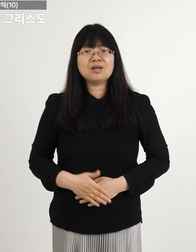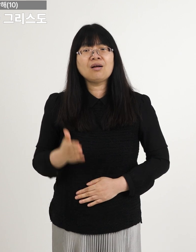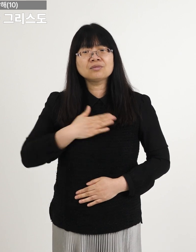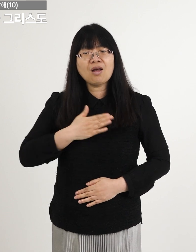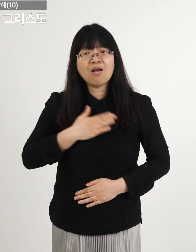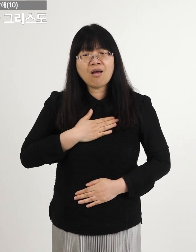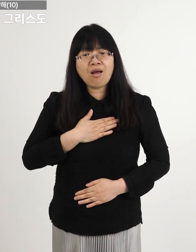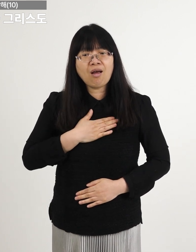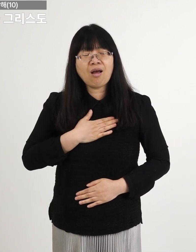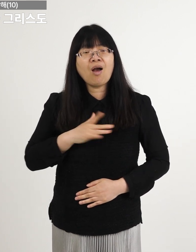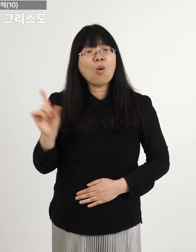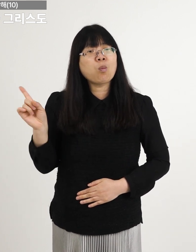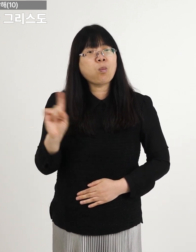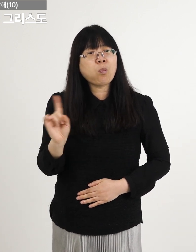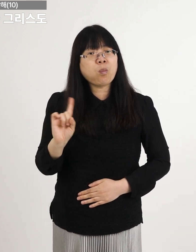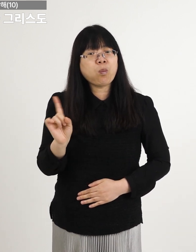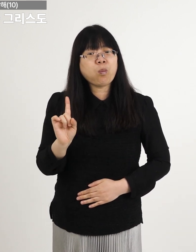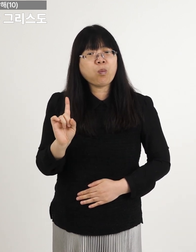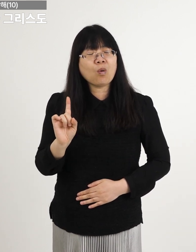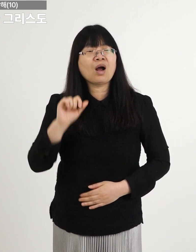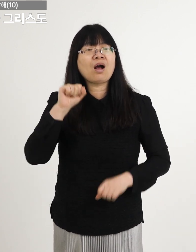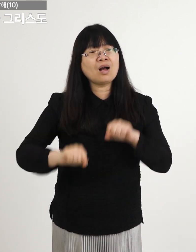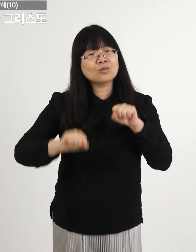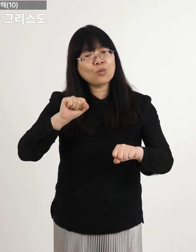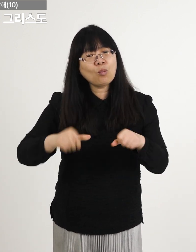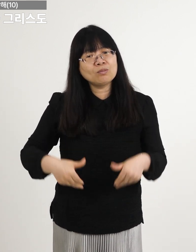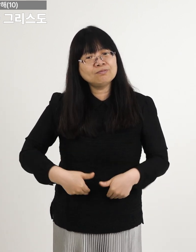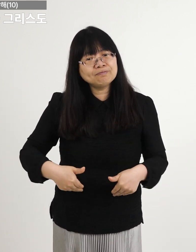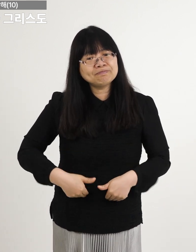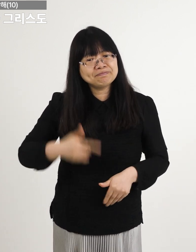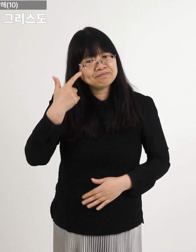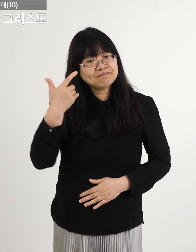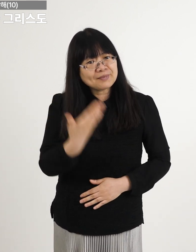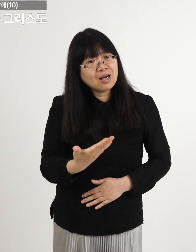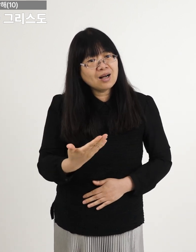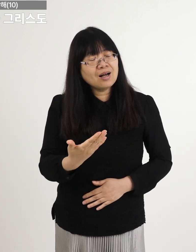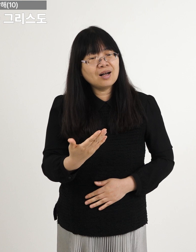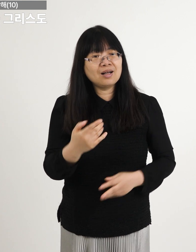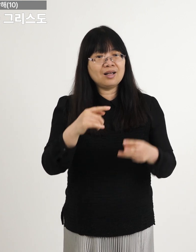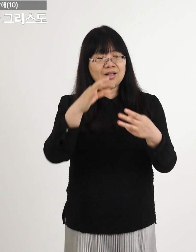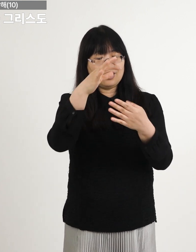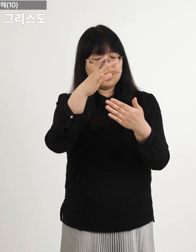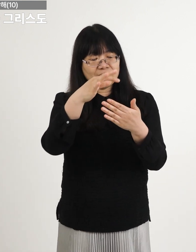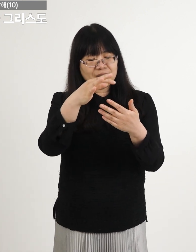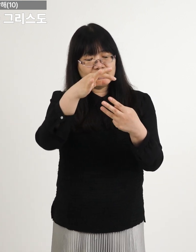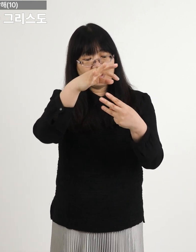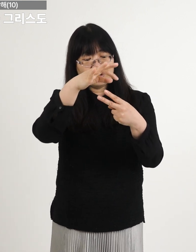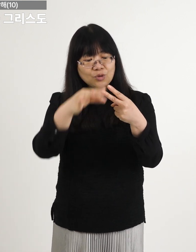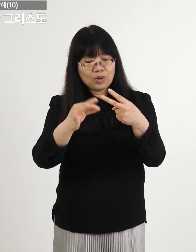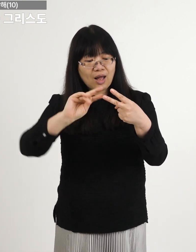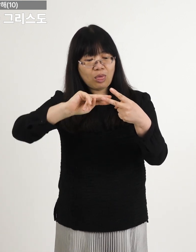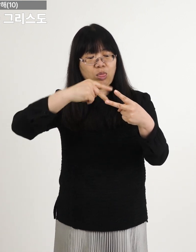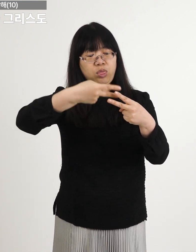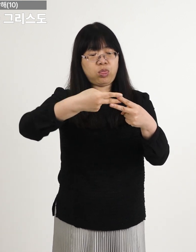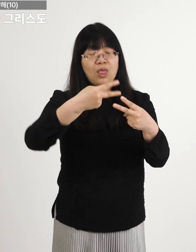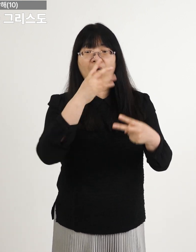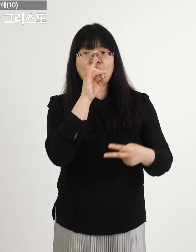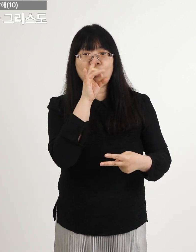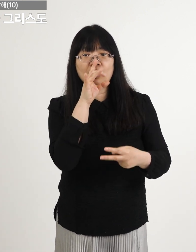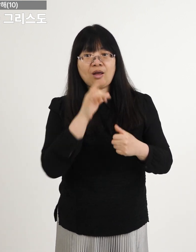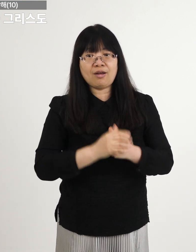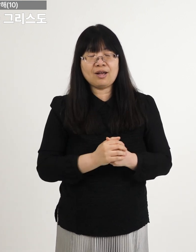내가 무엇을 해야 하리이까? 이 순서는 바뀌면 안 됩니다. 아주